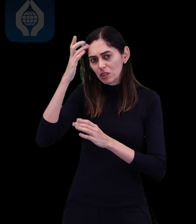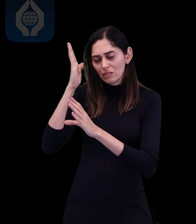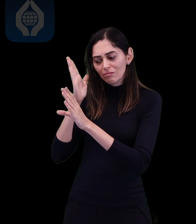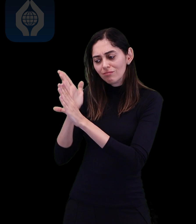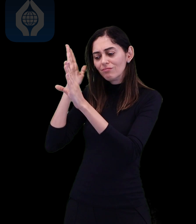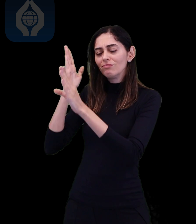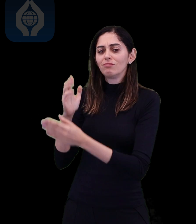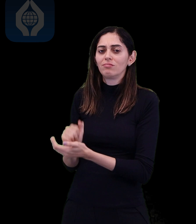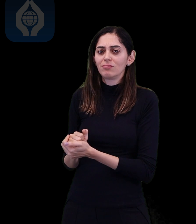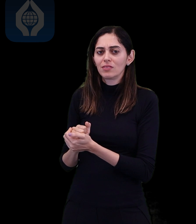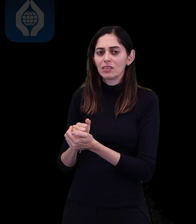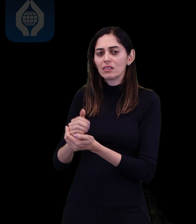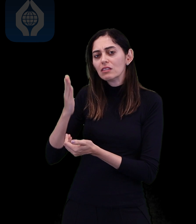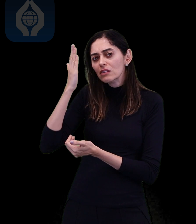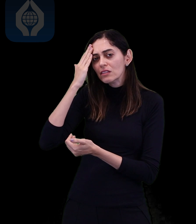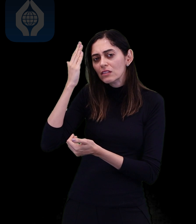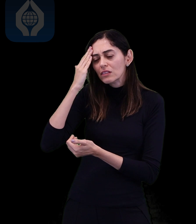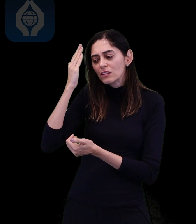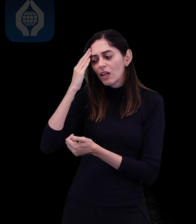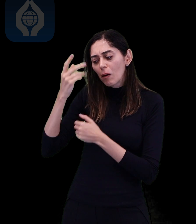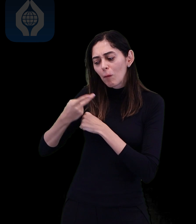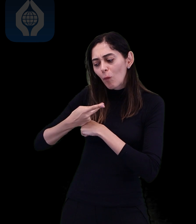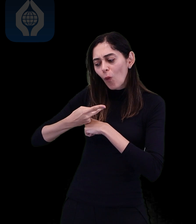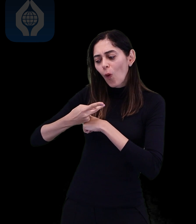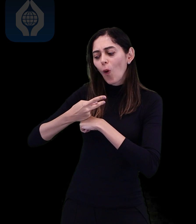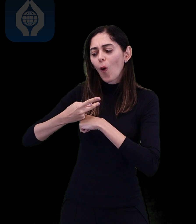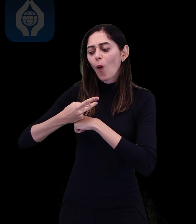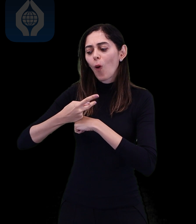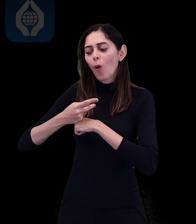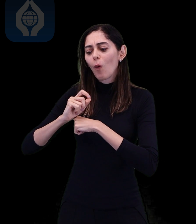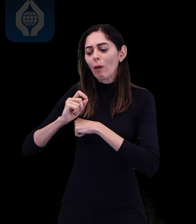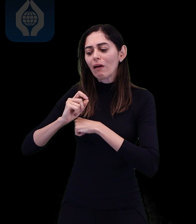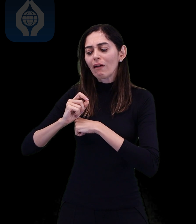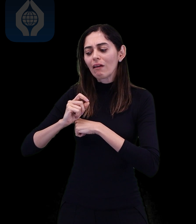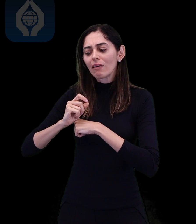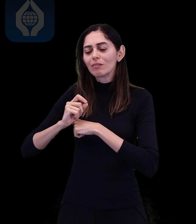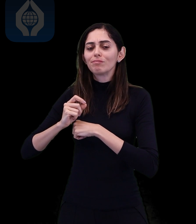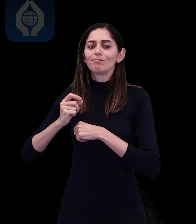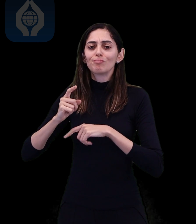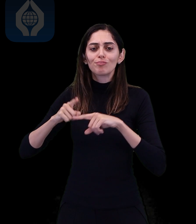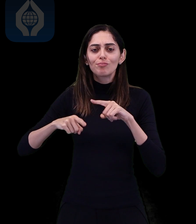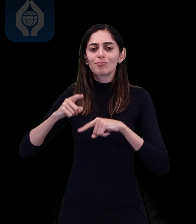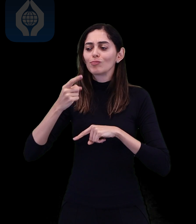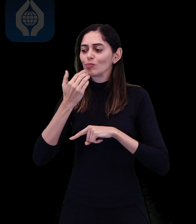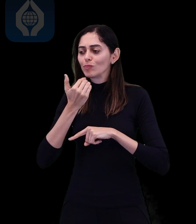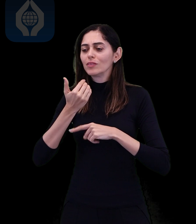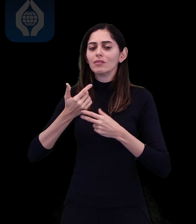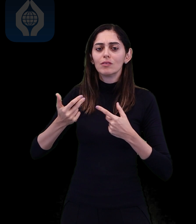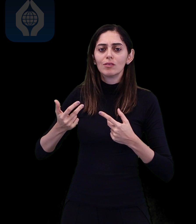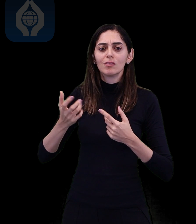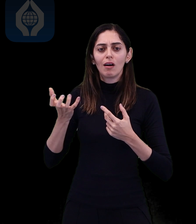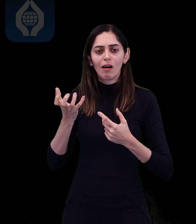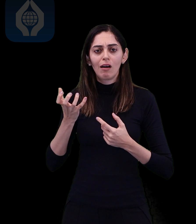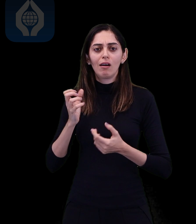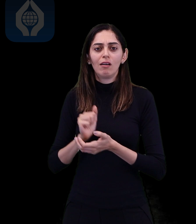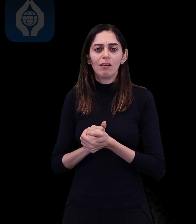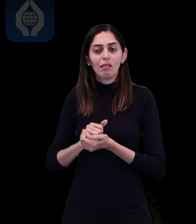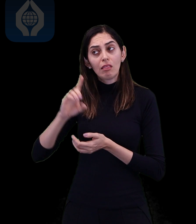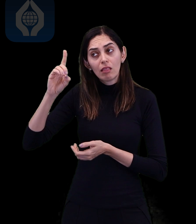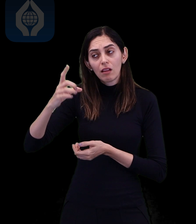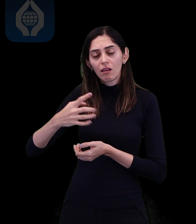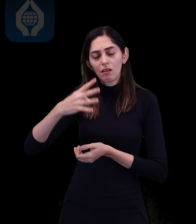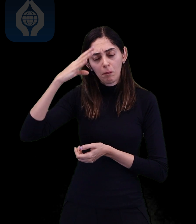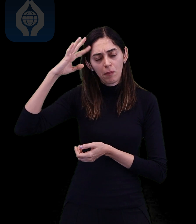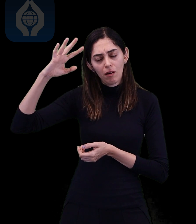a mente daquele povo, ele sabia o real motivo por que eles o buscavam. Deus conhece cada um de nossos